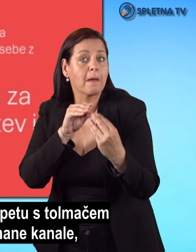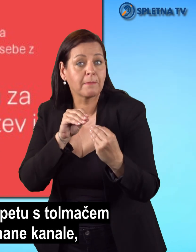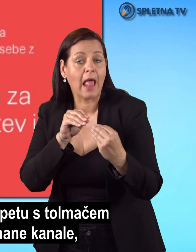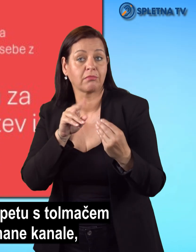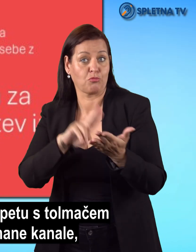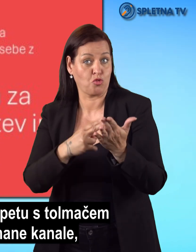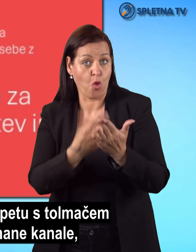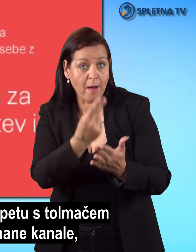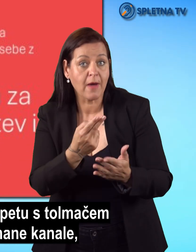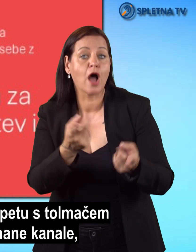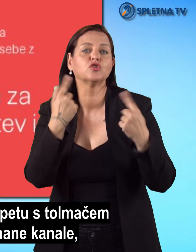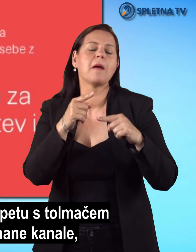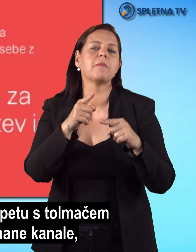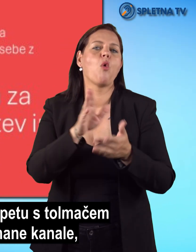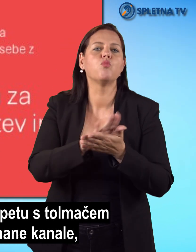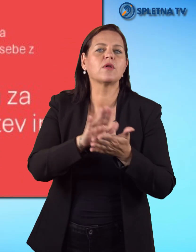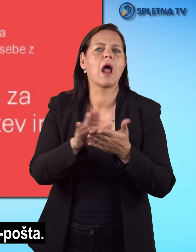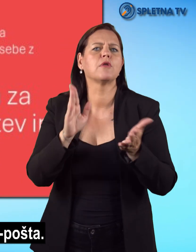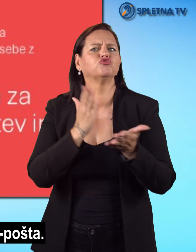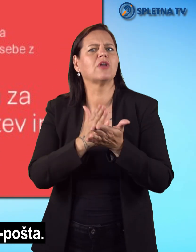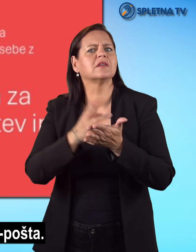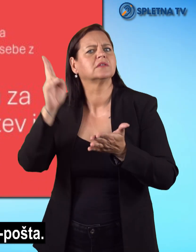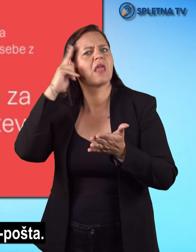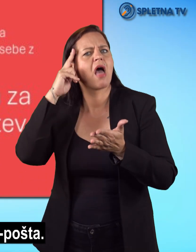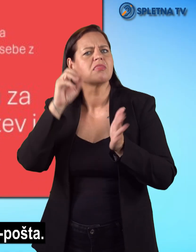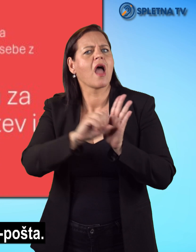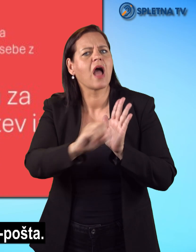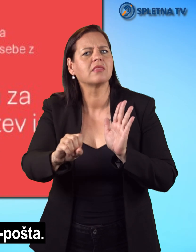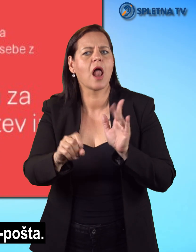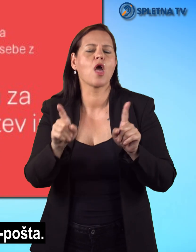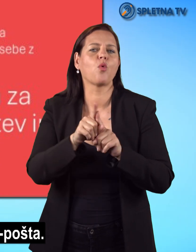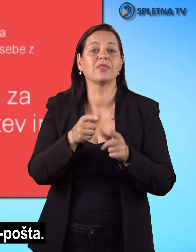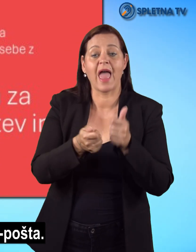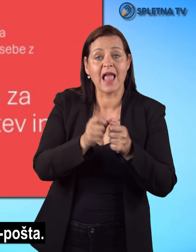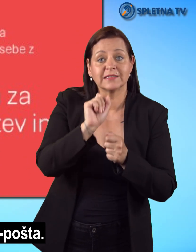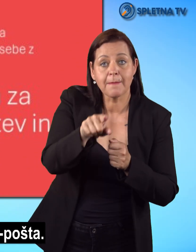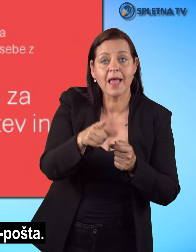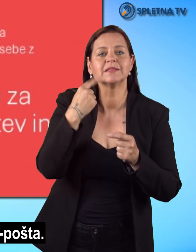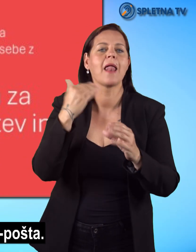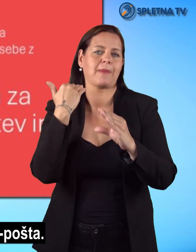tolmačem ali pa uporabijo že znane kanale, kot so SMS in e-pošta.